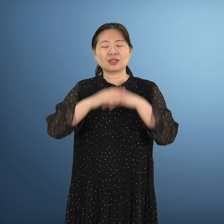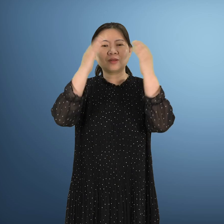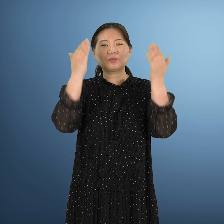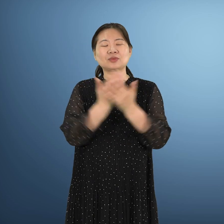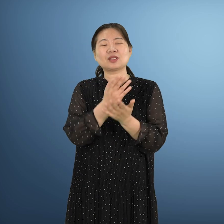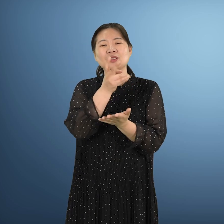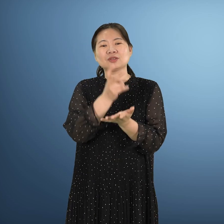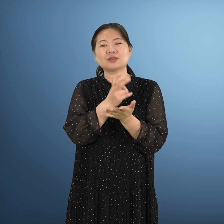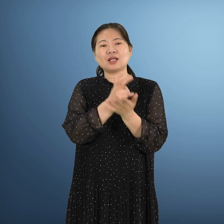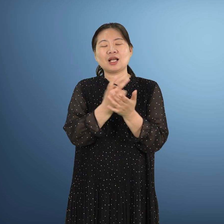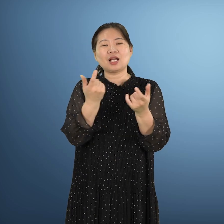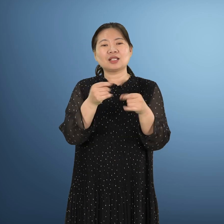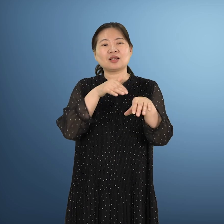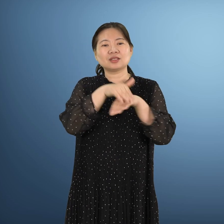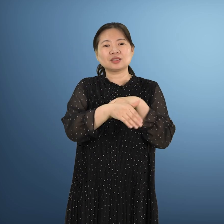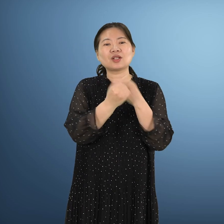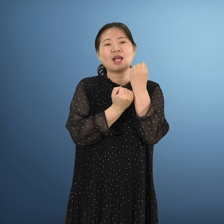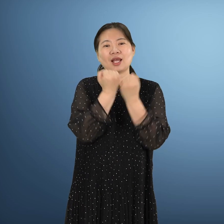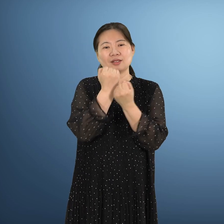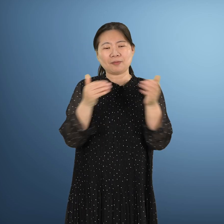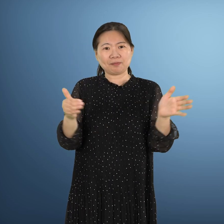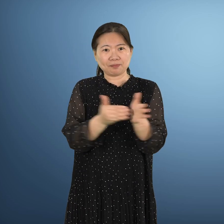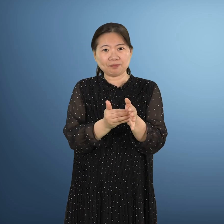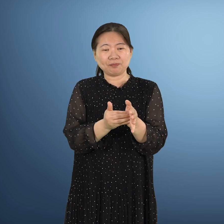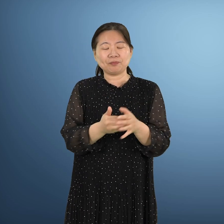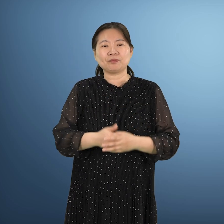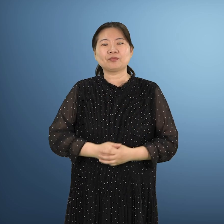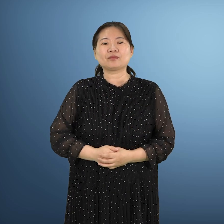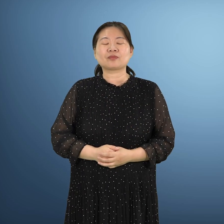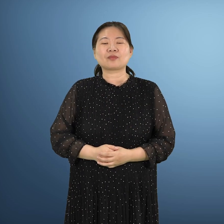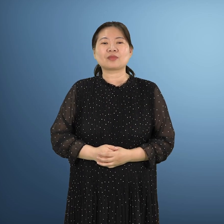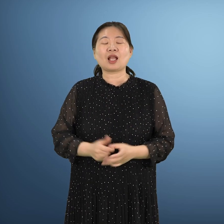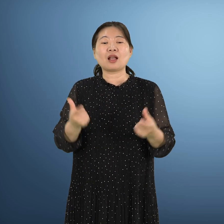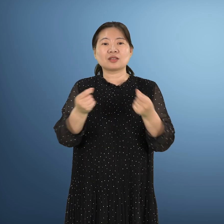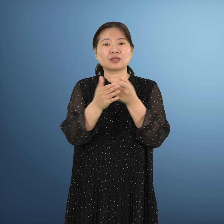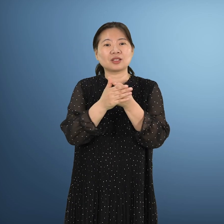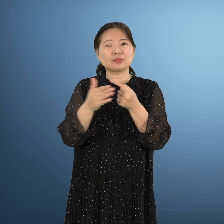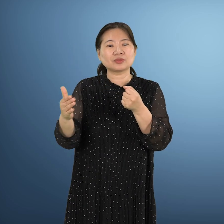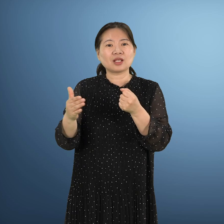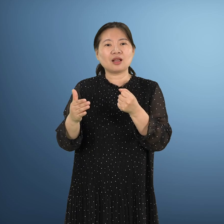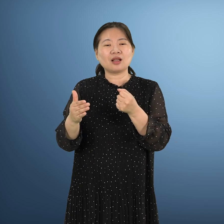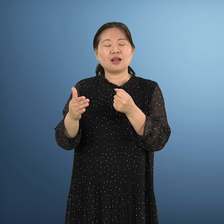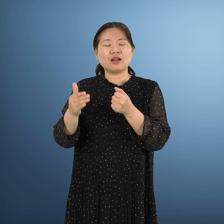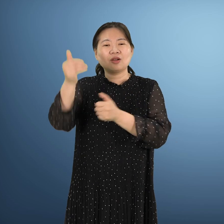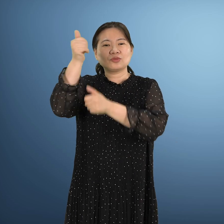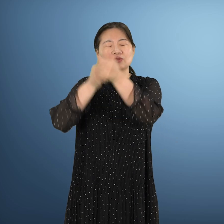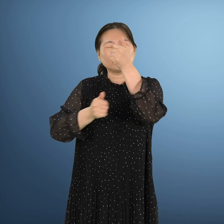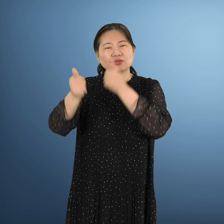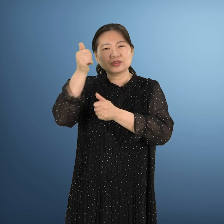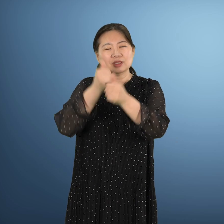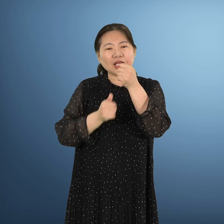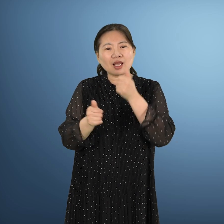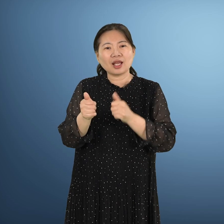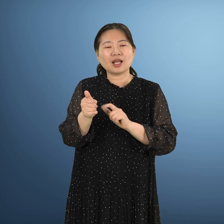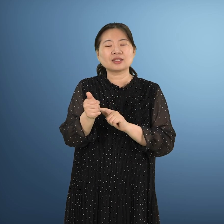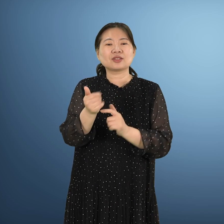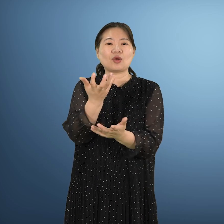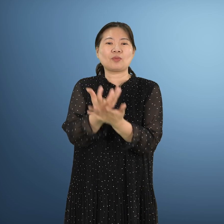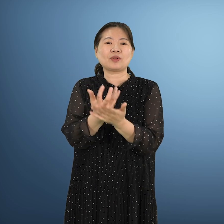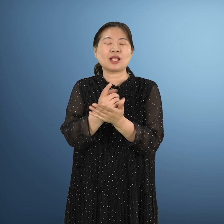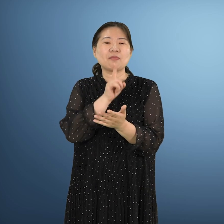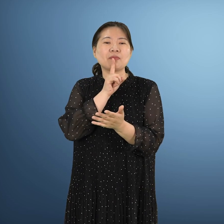전부 율법을 이런 식으로 해석을 했어요. 그래서 후대에 이